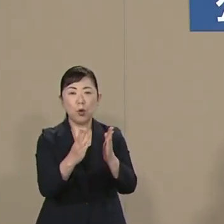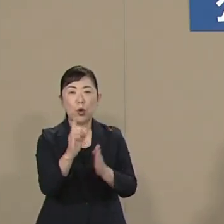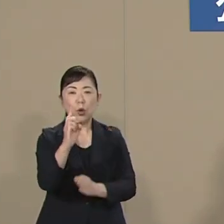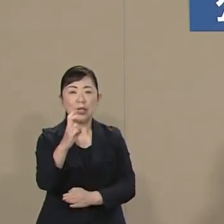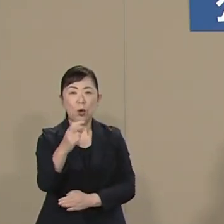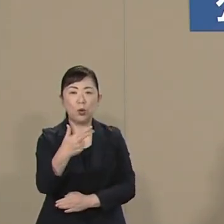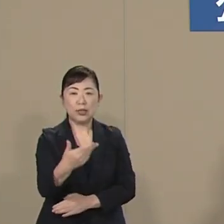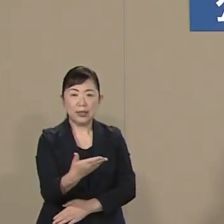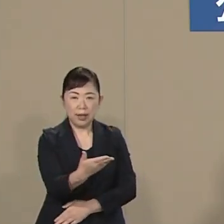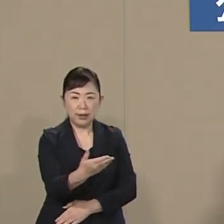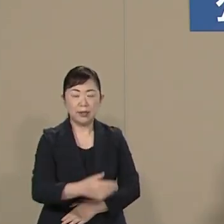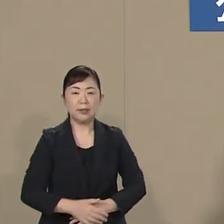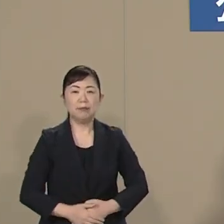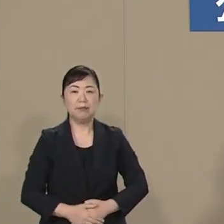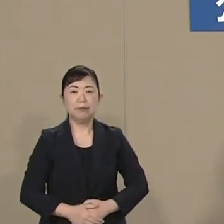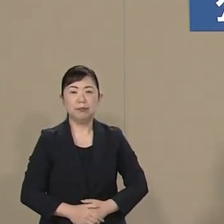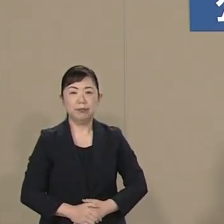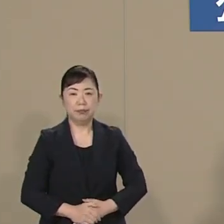です